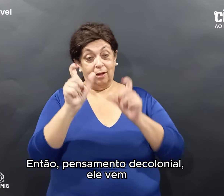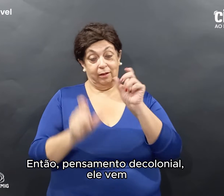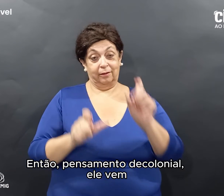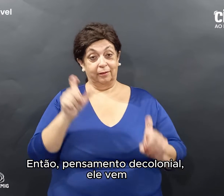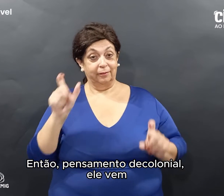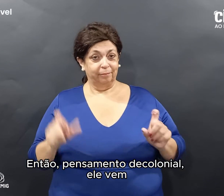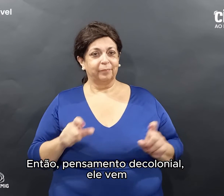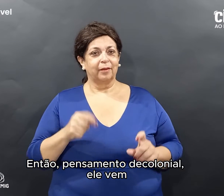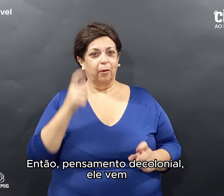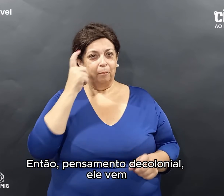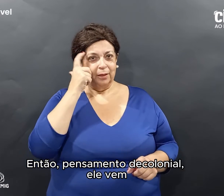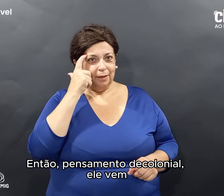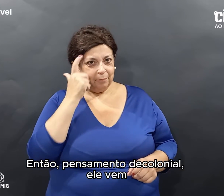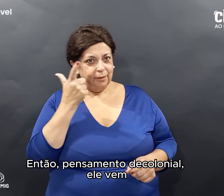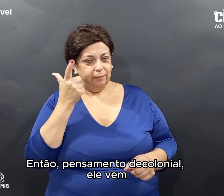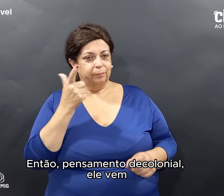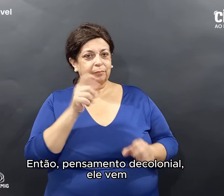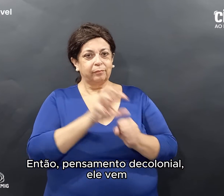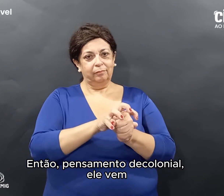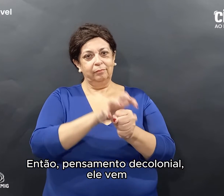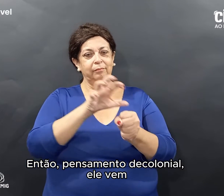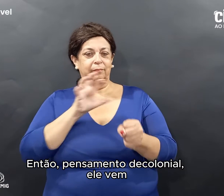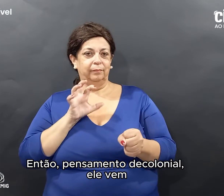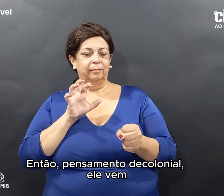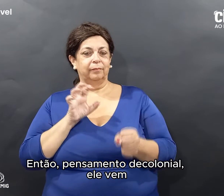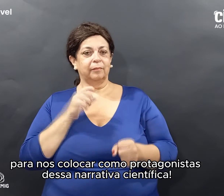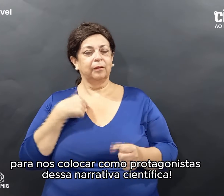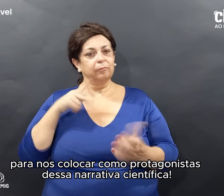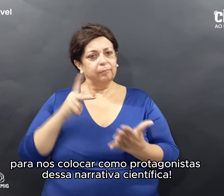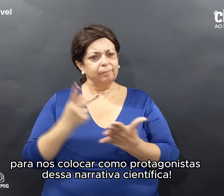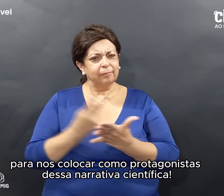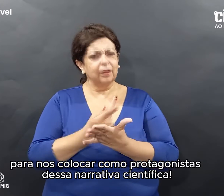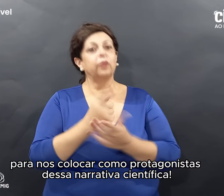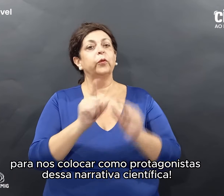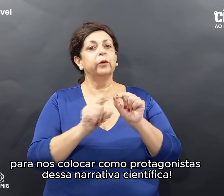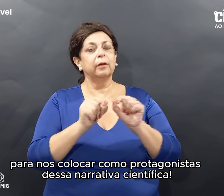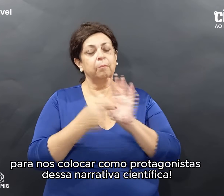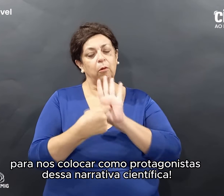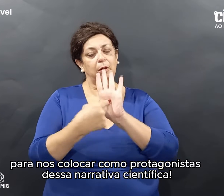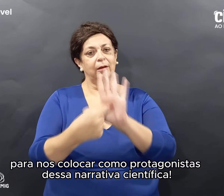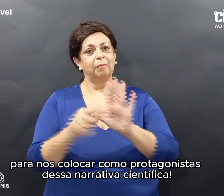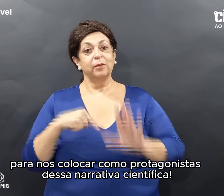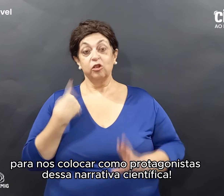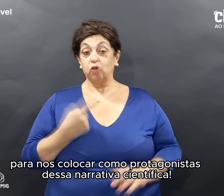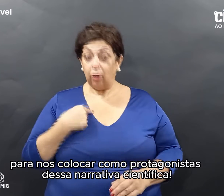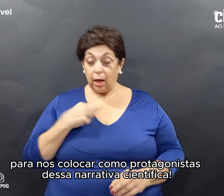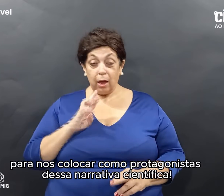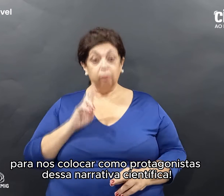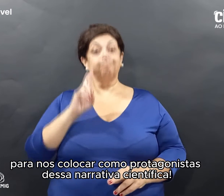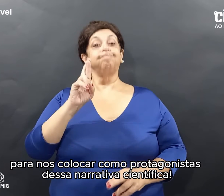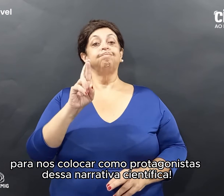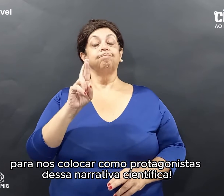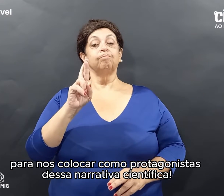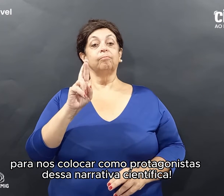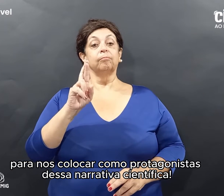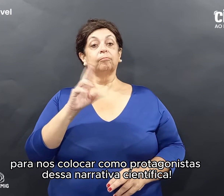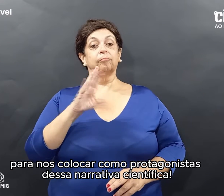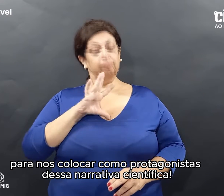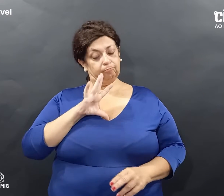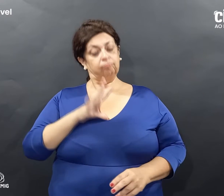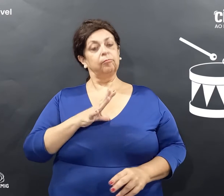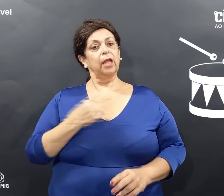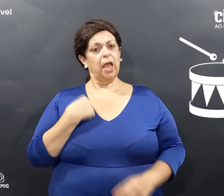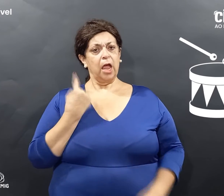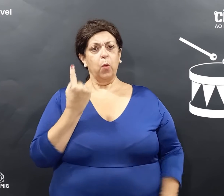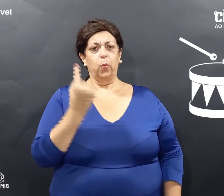o pensamento decolonial, ele vem para nos colocar como protagonistas dessa narrativa